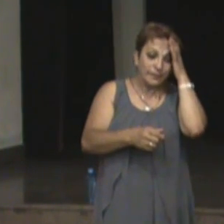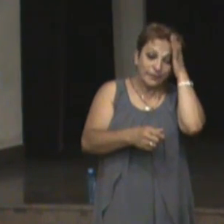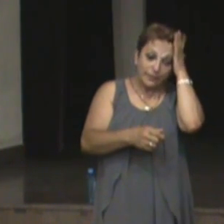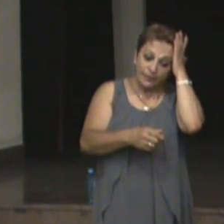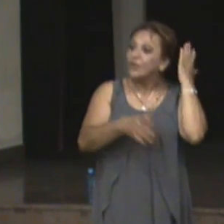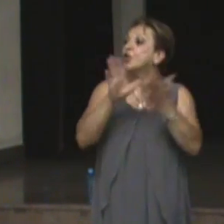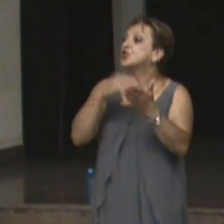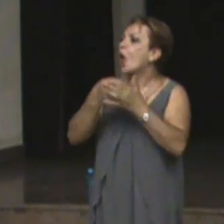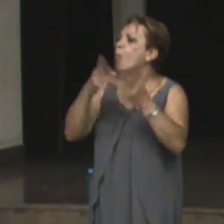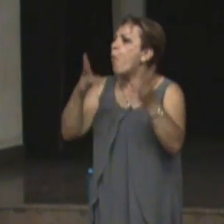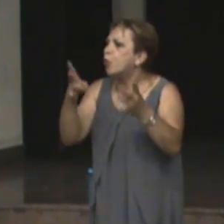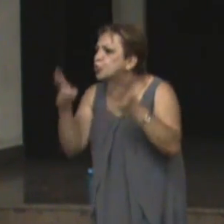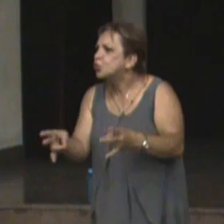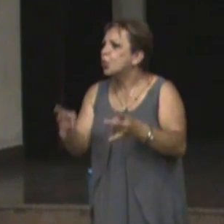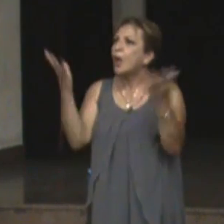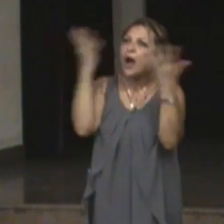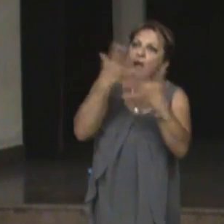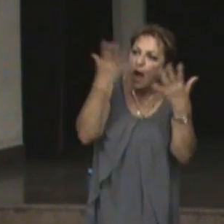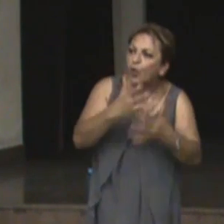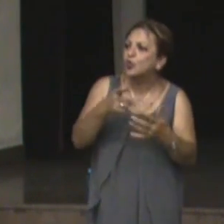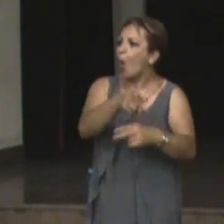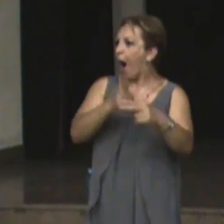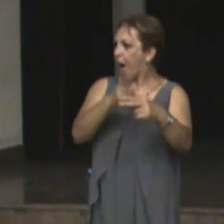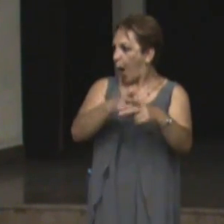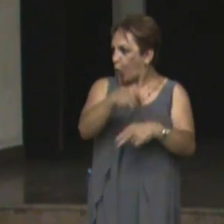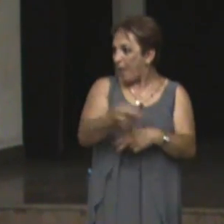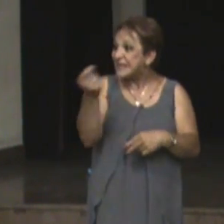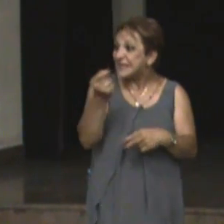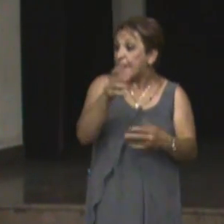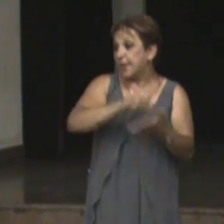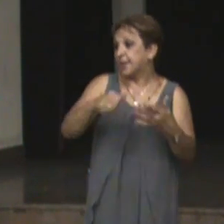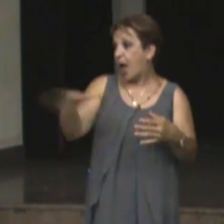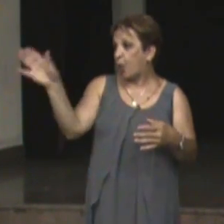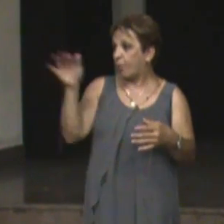ու գայթակղությունների հոսան է կարծես թե գալիս, այդ սերմը խլուտ տանում է։